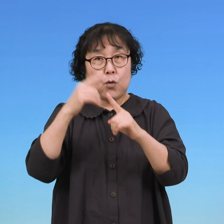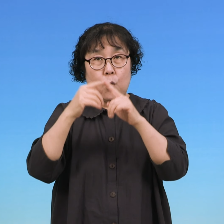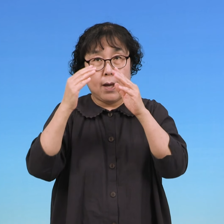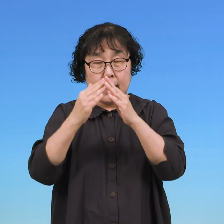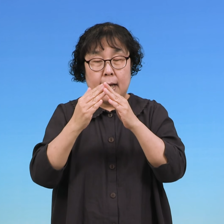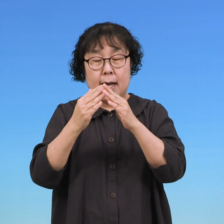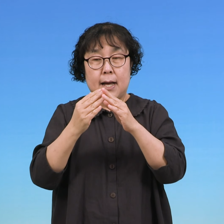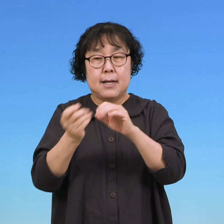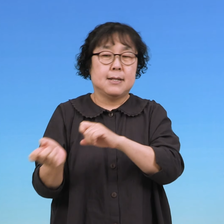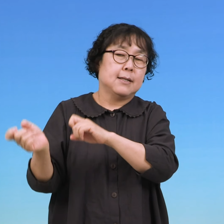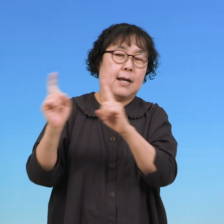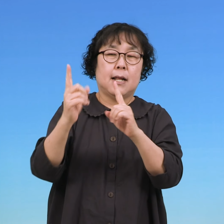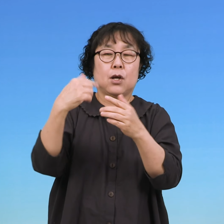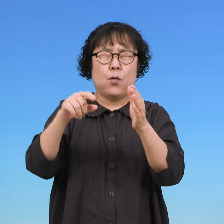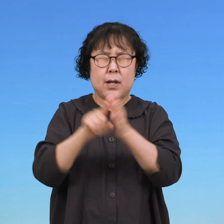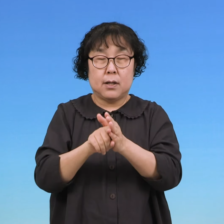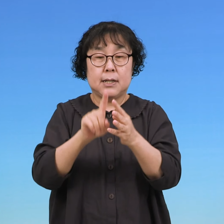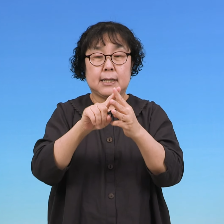허상,